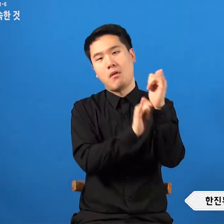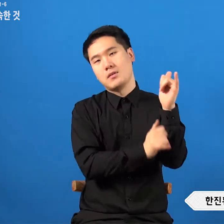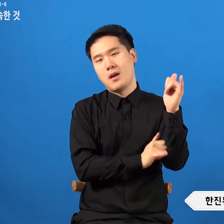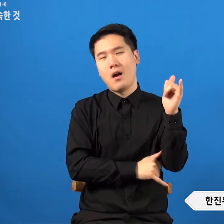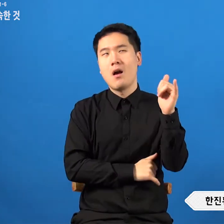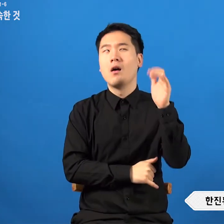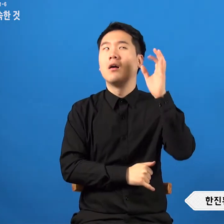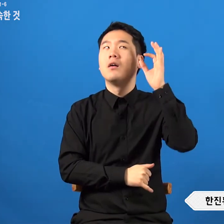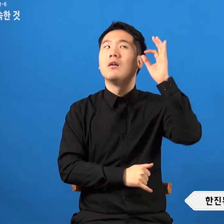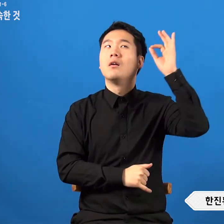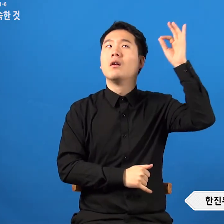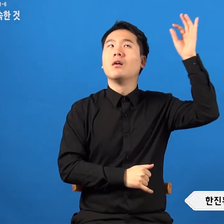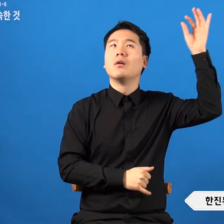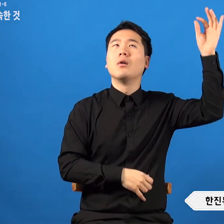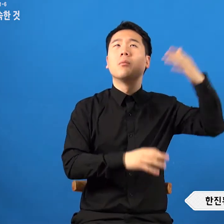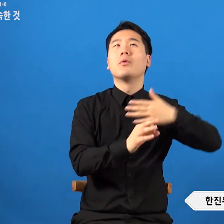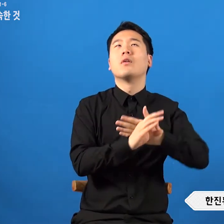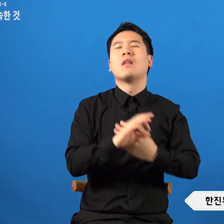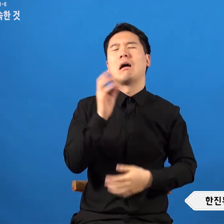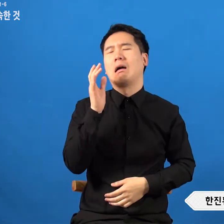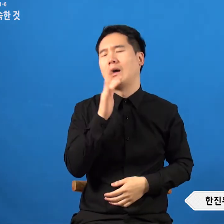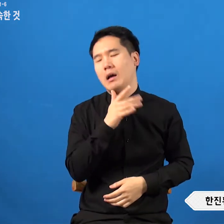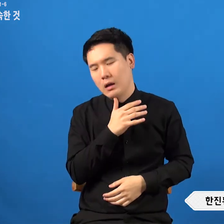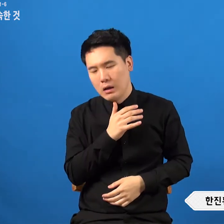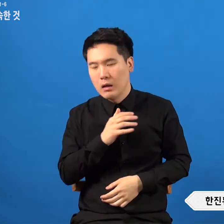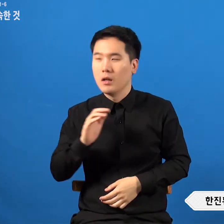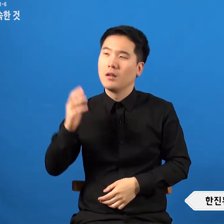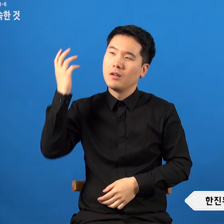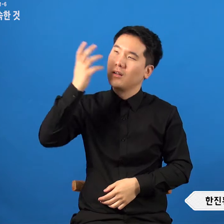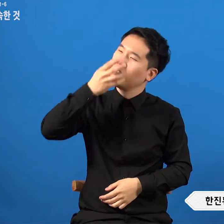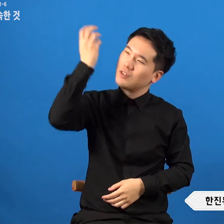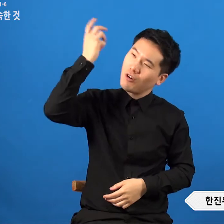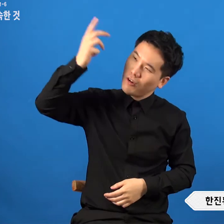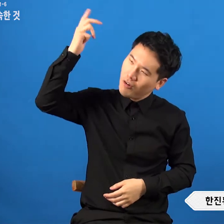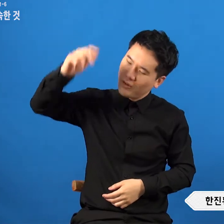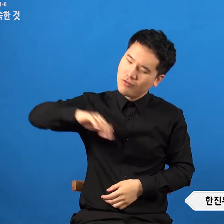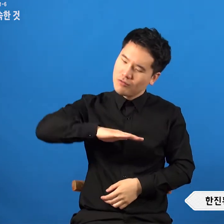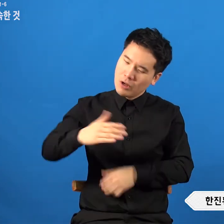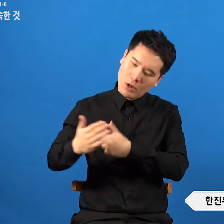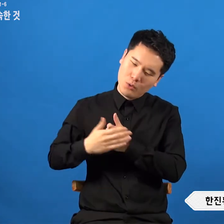정말 성령께서 인도하셨다는 것을 고백하지 않을 수가 없습니다.